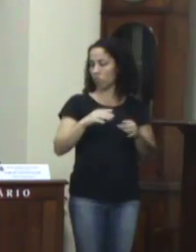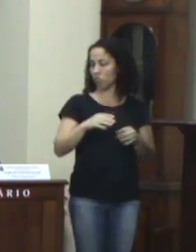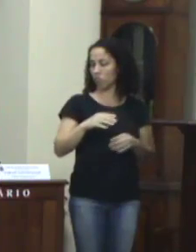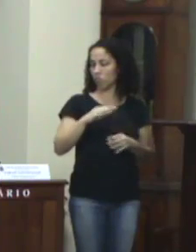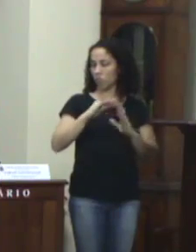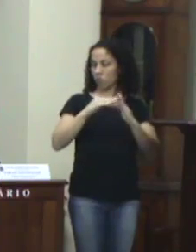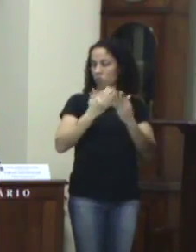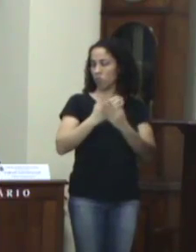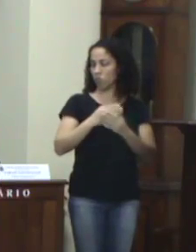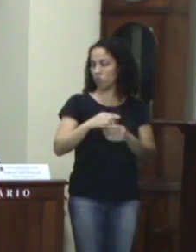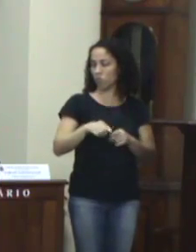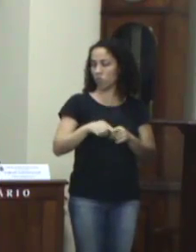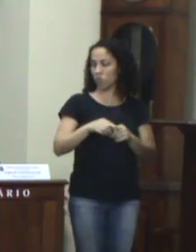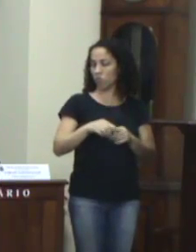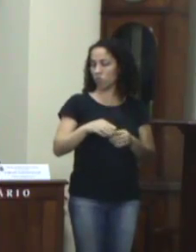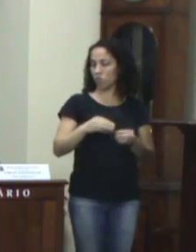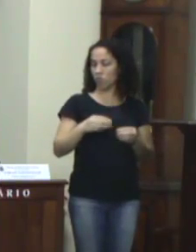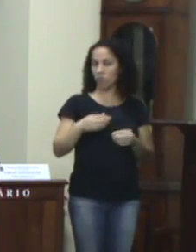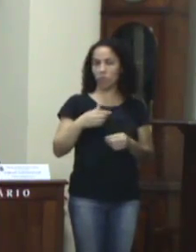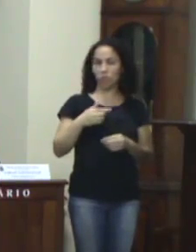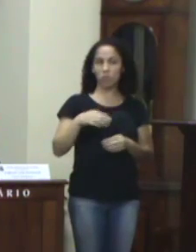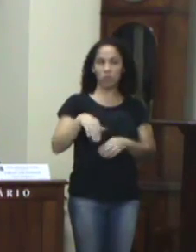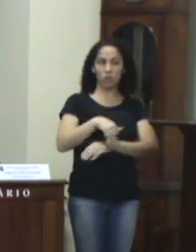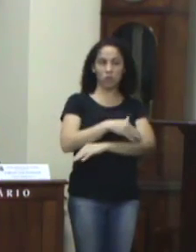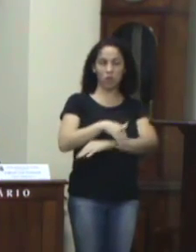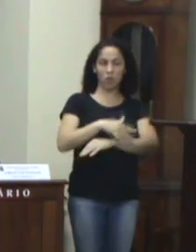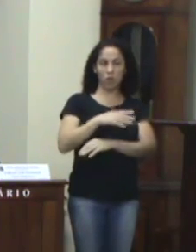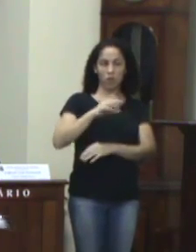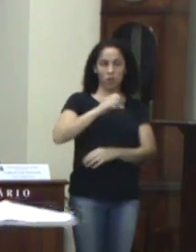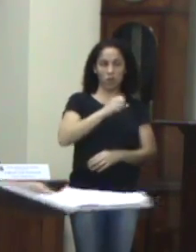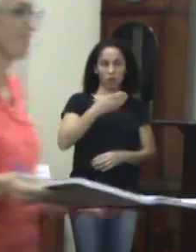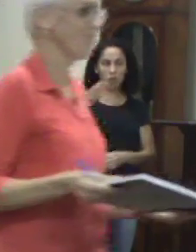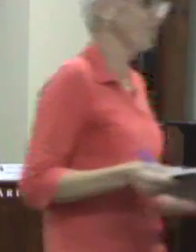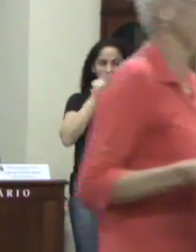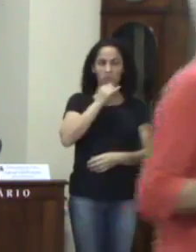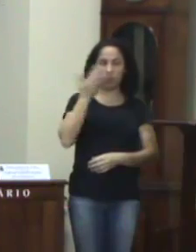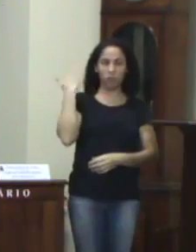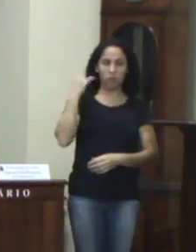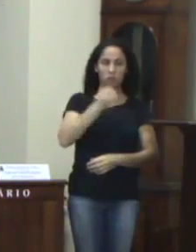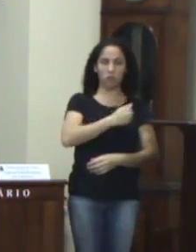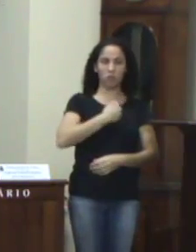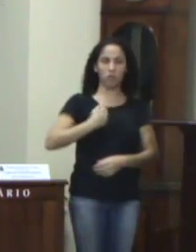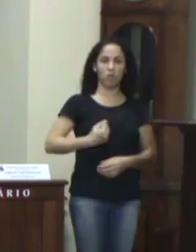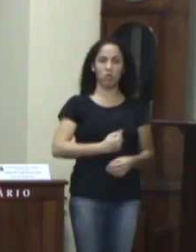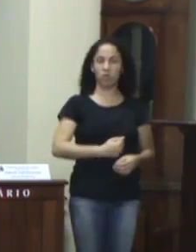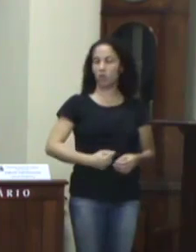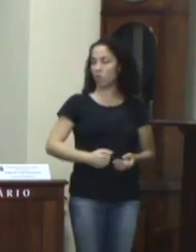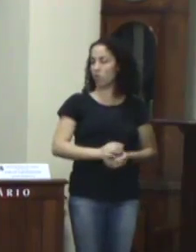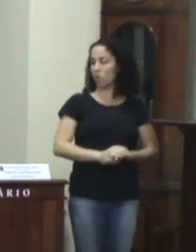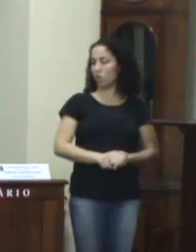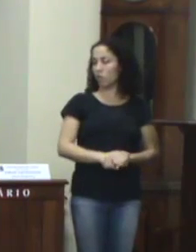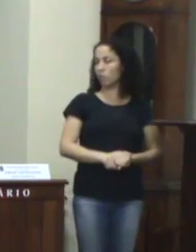Colégio Citadel, doutora Lúcio Leite, 1975. A direção.